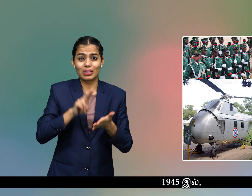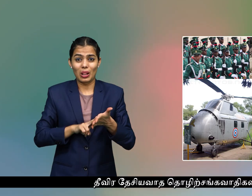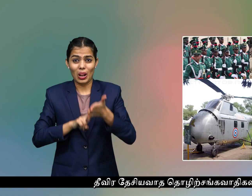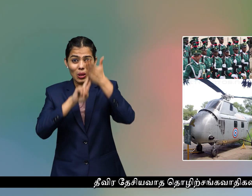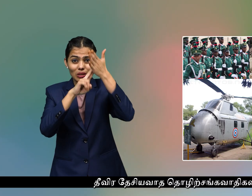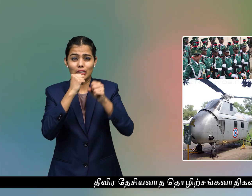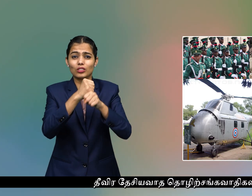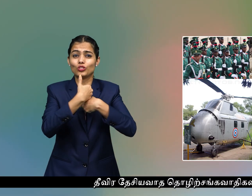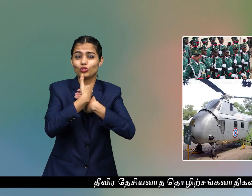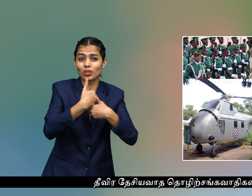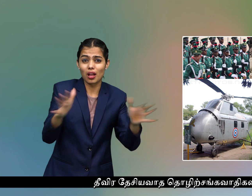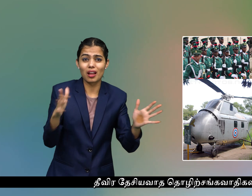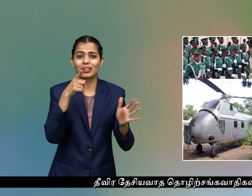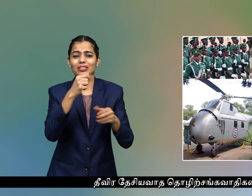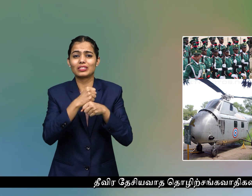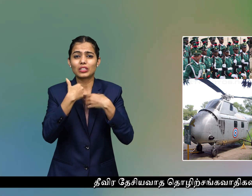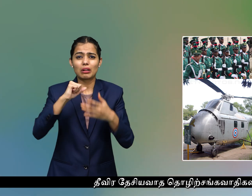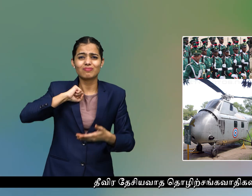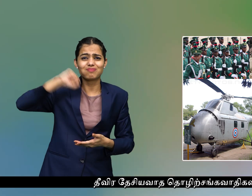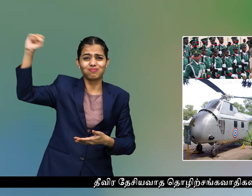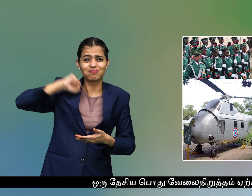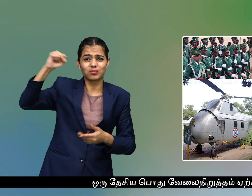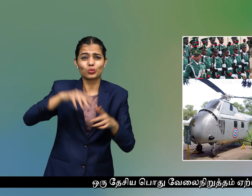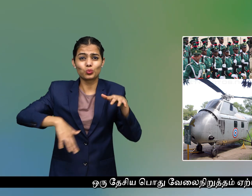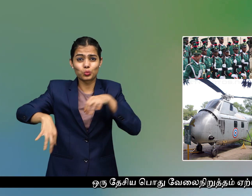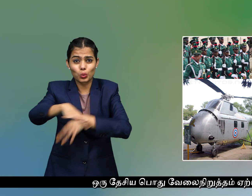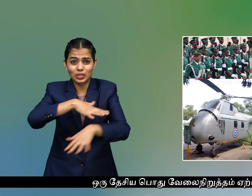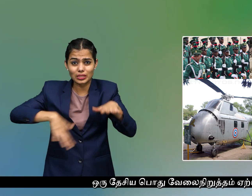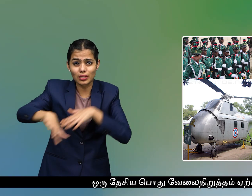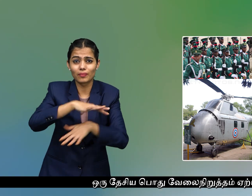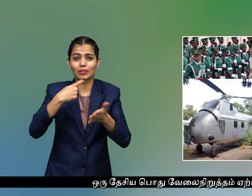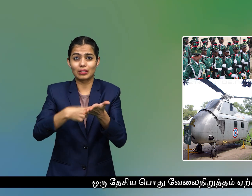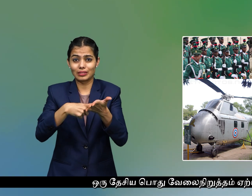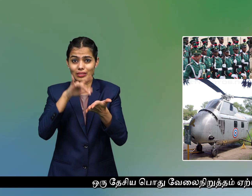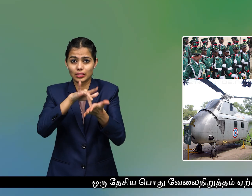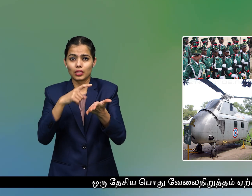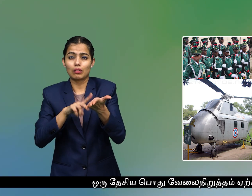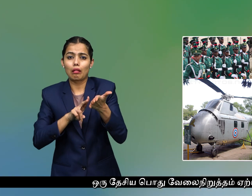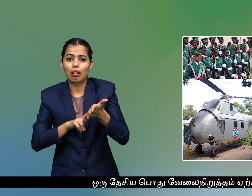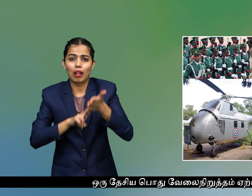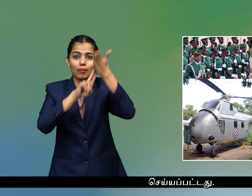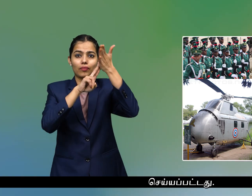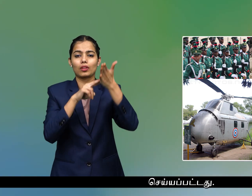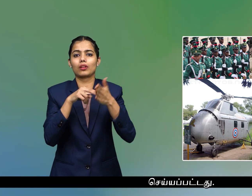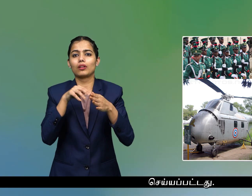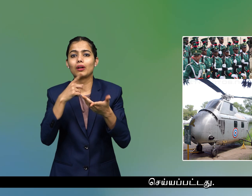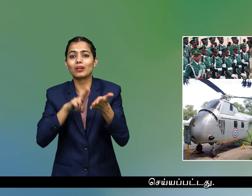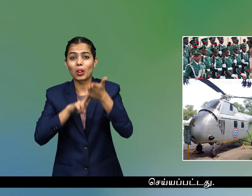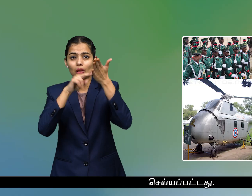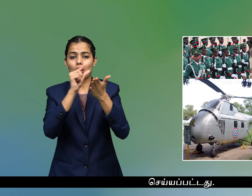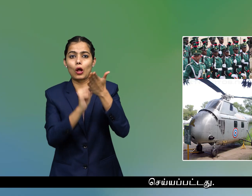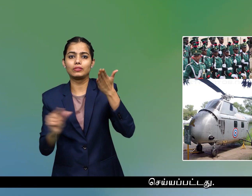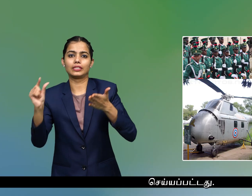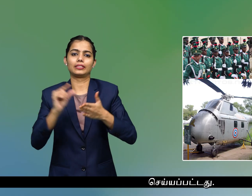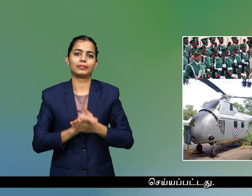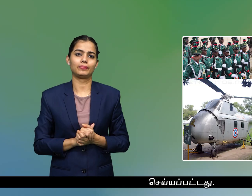1945இல் தீவிர தேசியவாத தொழிற்சங்கவாதிகளால் ஒரு தேசிய பொது வேலைநிறுத்தம் ஏற்பாடு செய்யப்பட்டது.